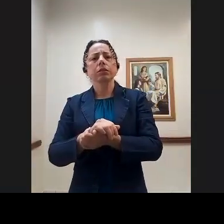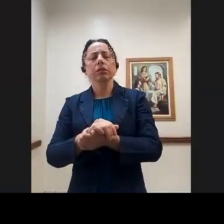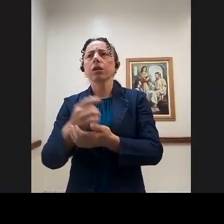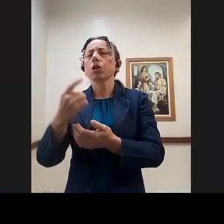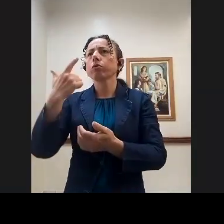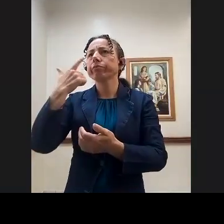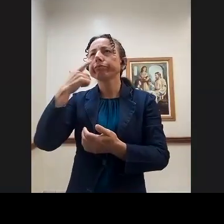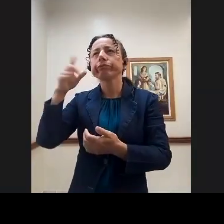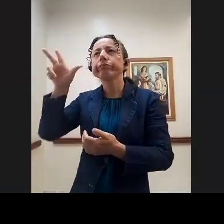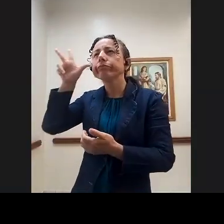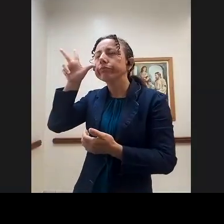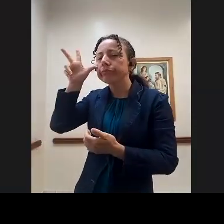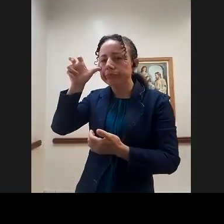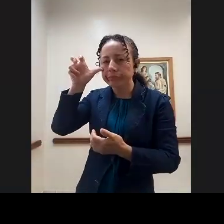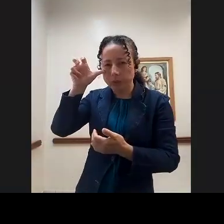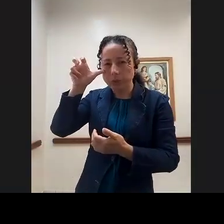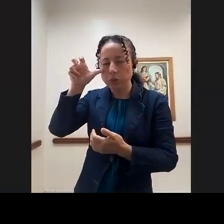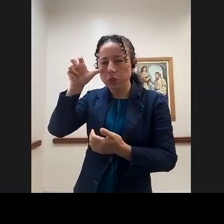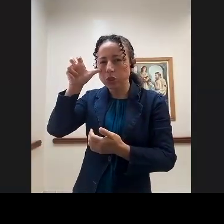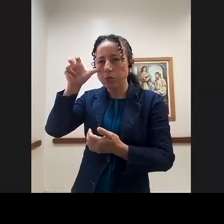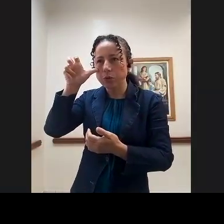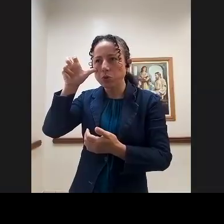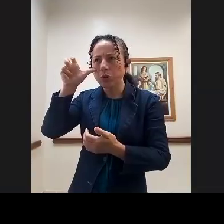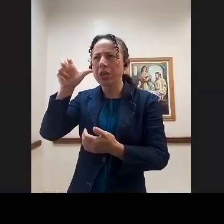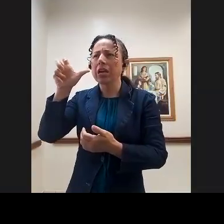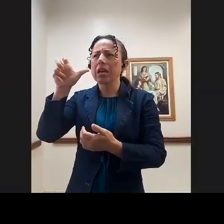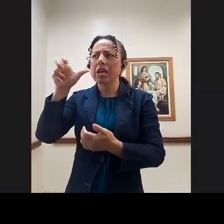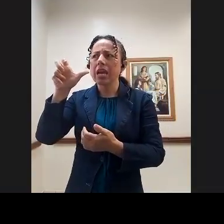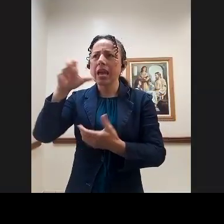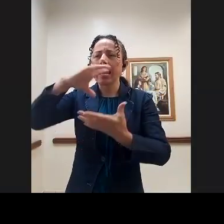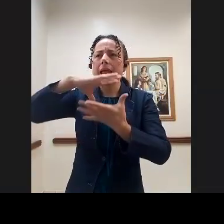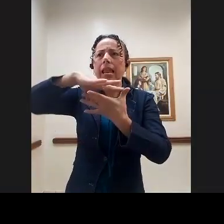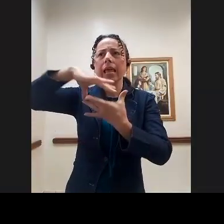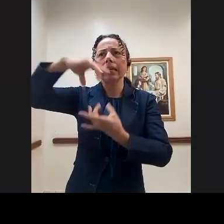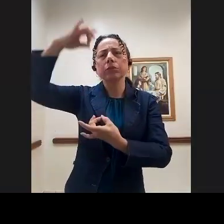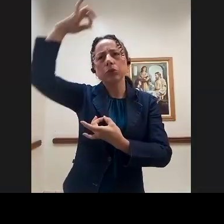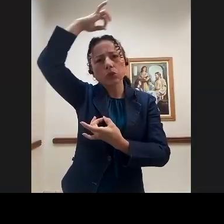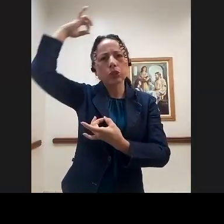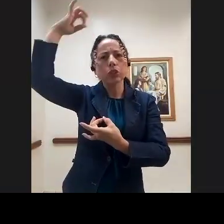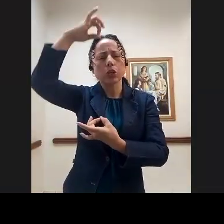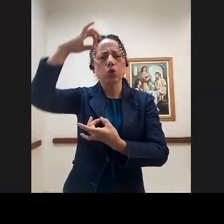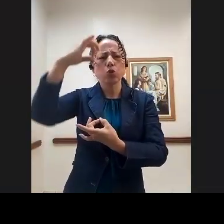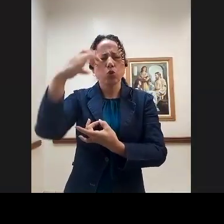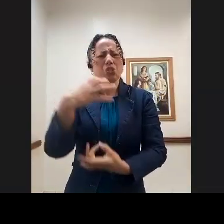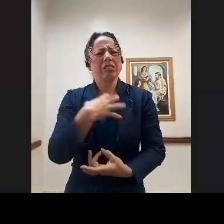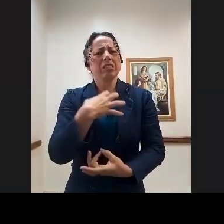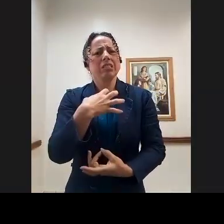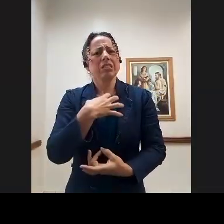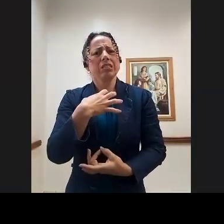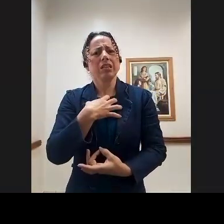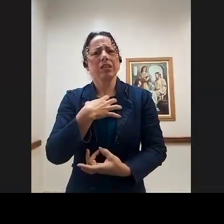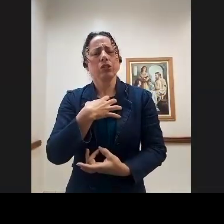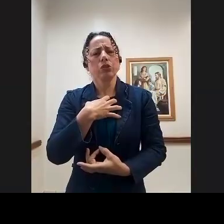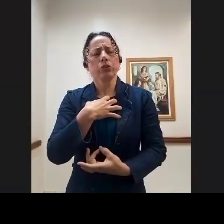que quando sentimos o Espírito Santo, como fala na Bíblia, precisamos ser como o vento.